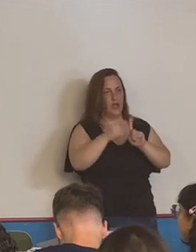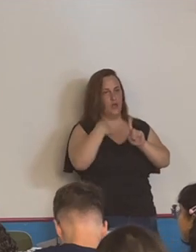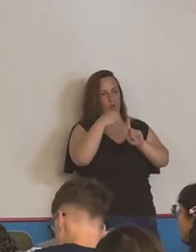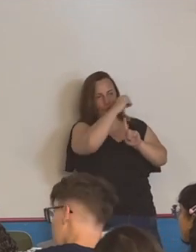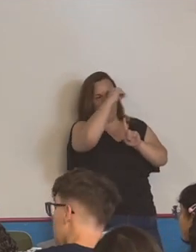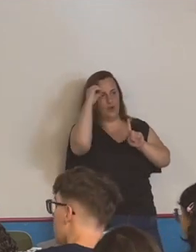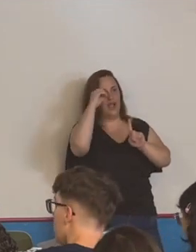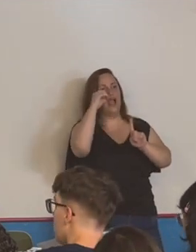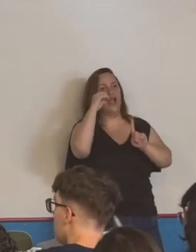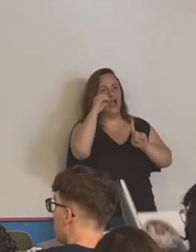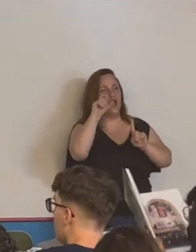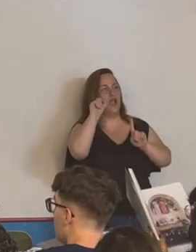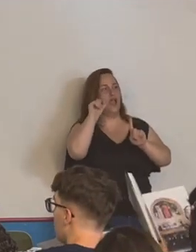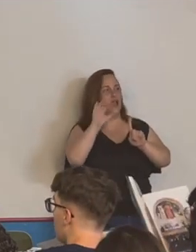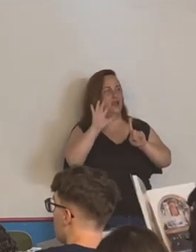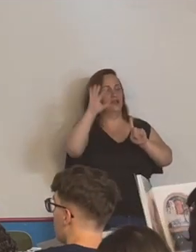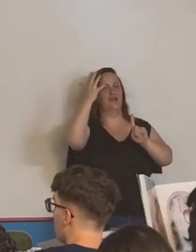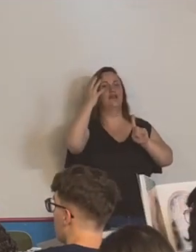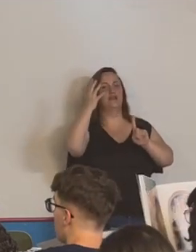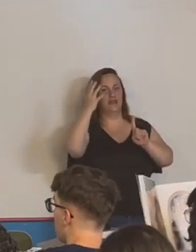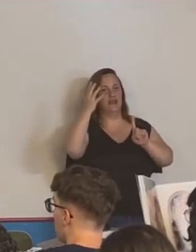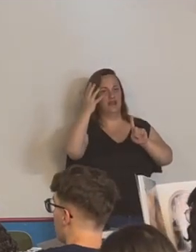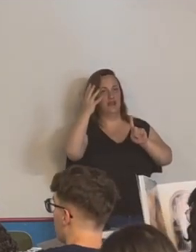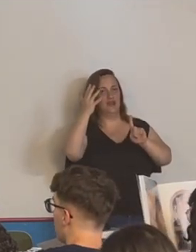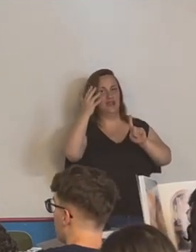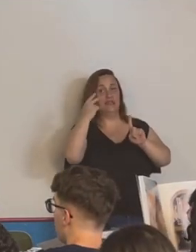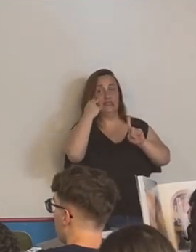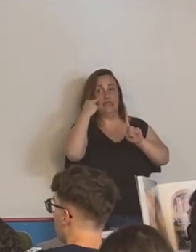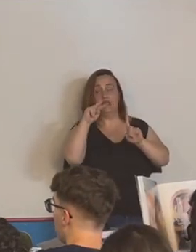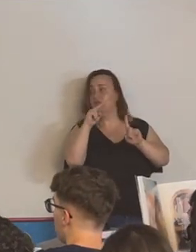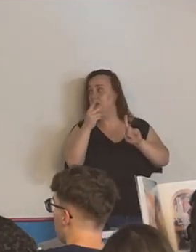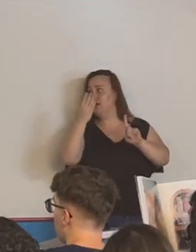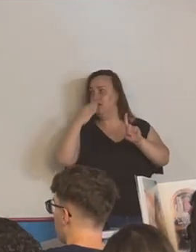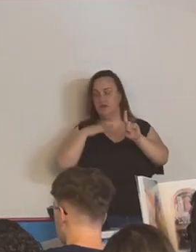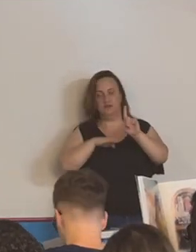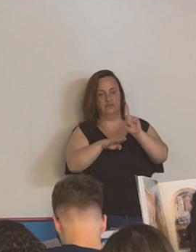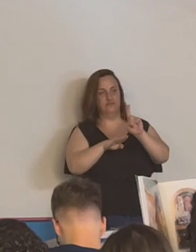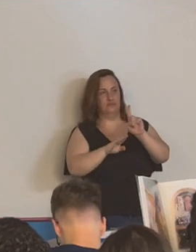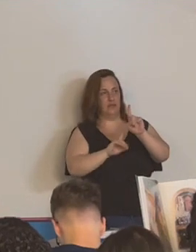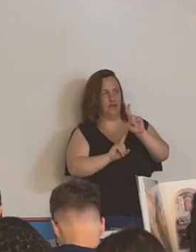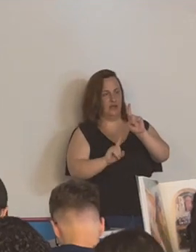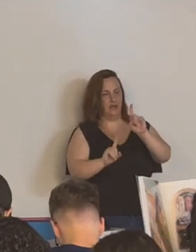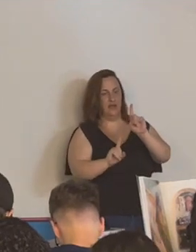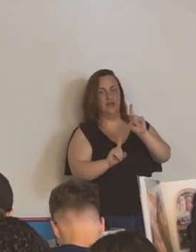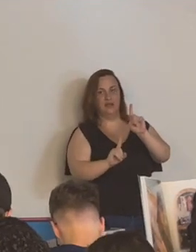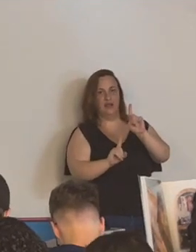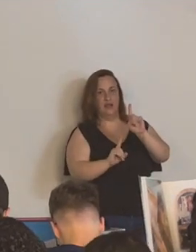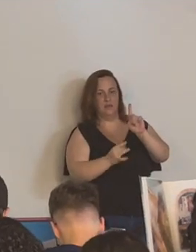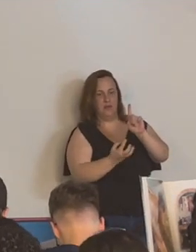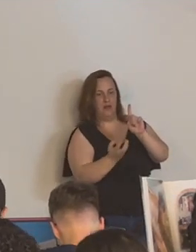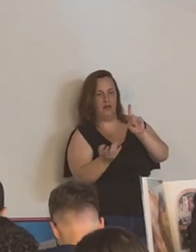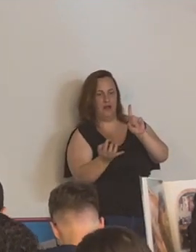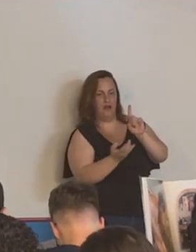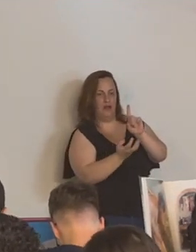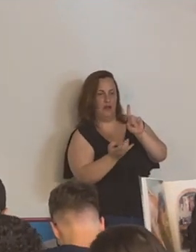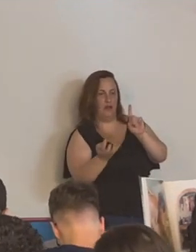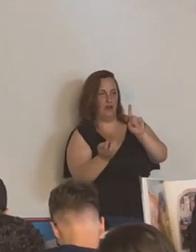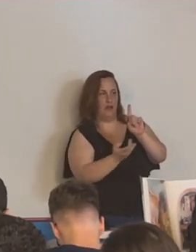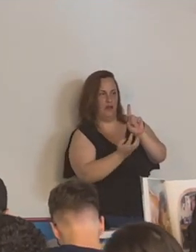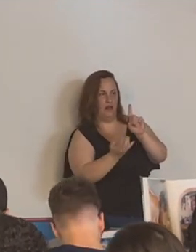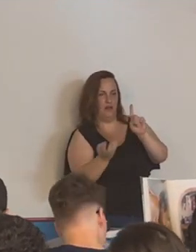tem esse subsolo aqui, né, e essas pragas estão, né, subindo aqui